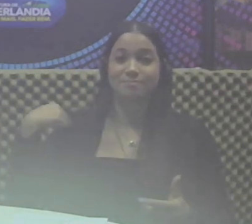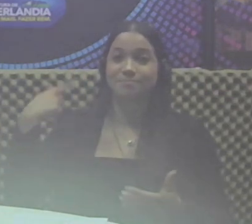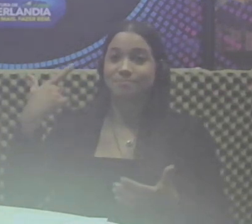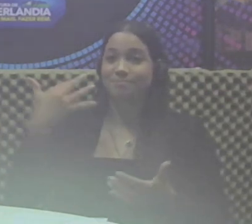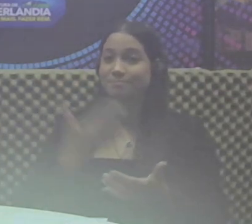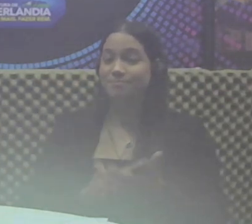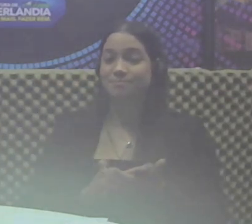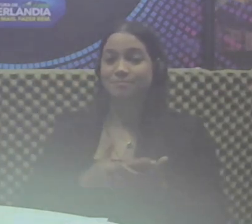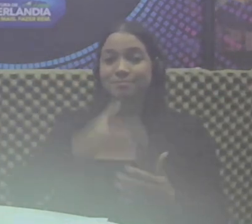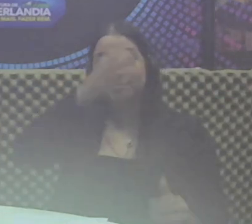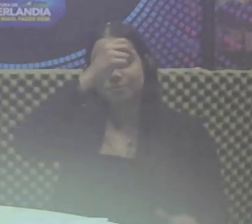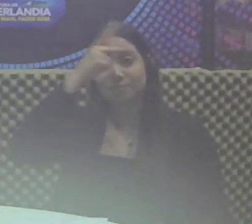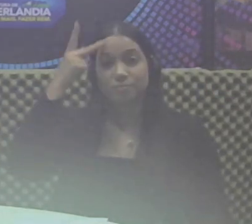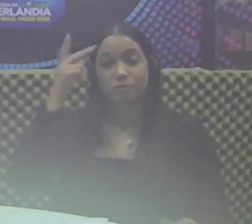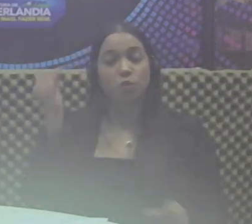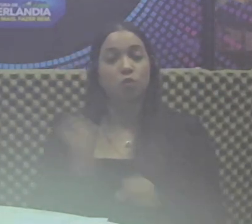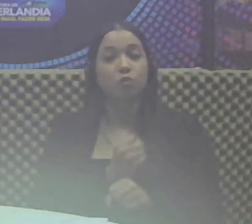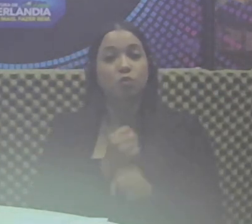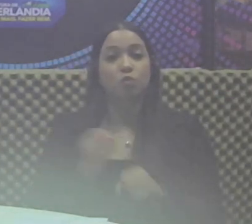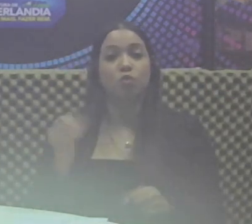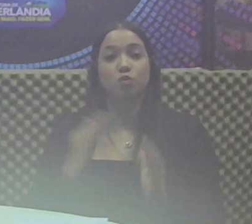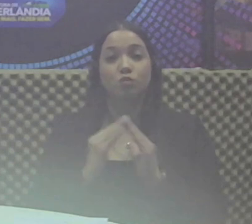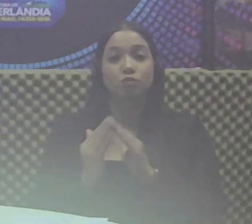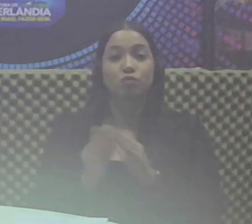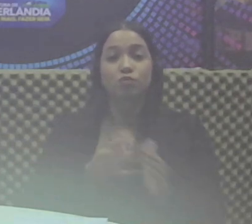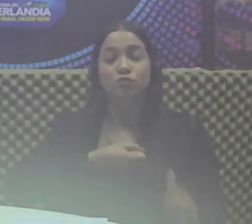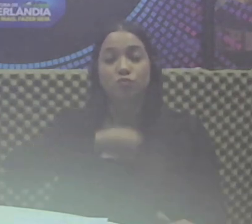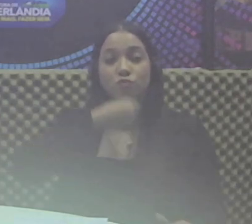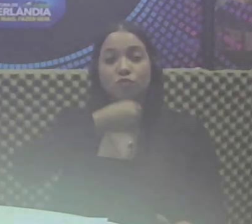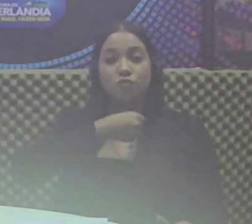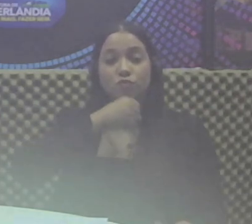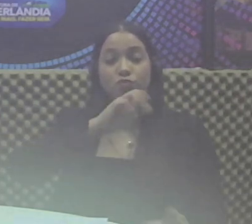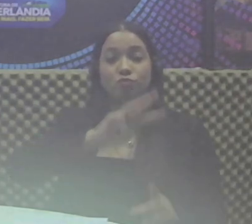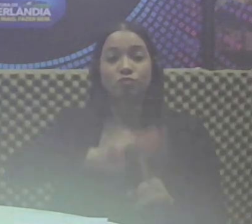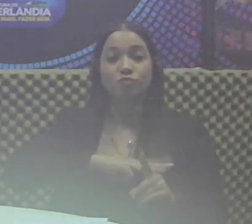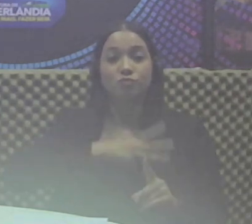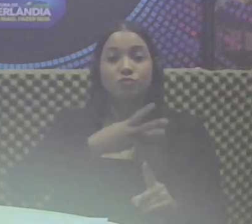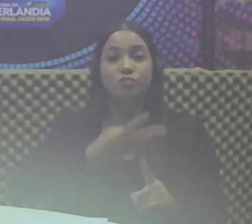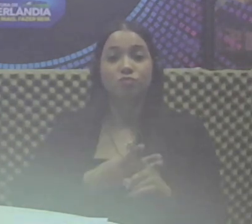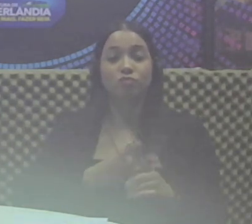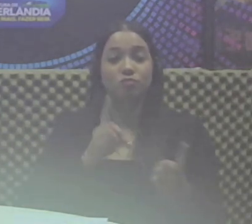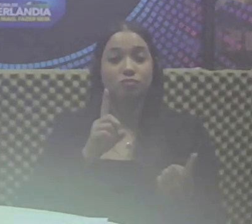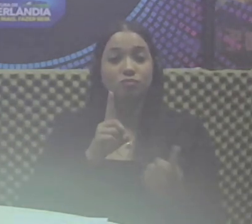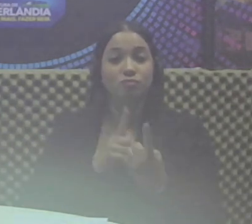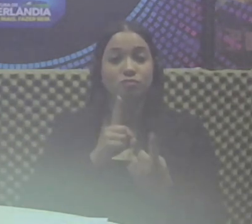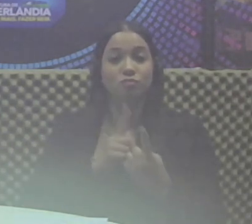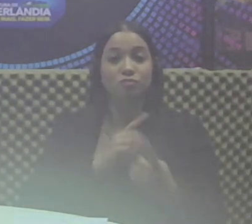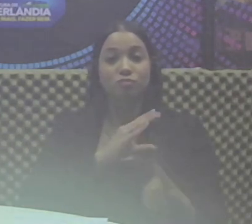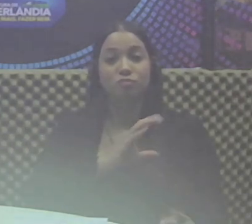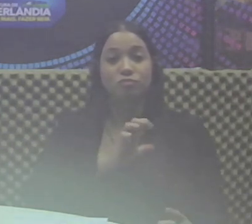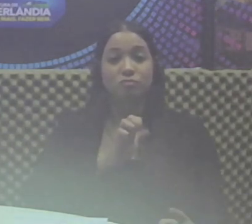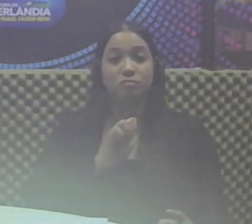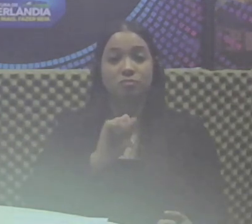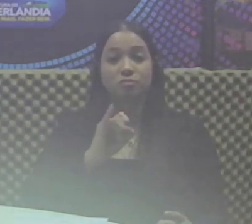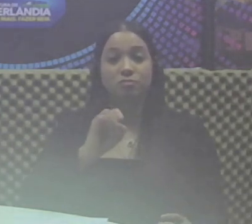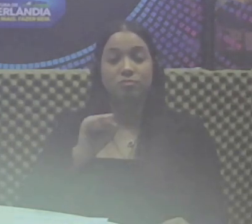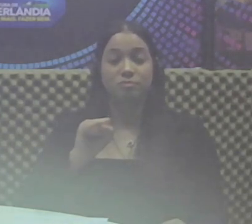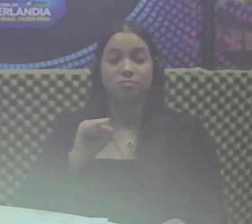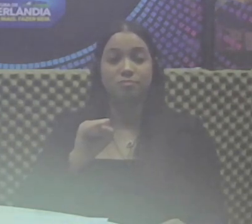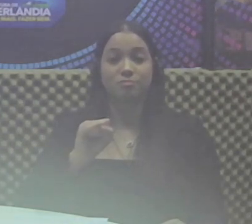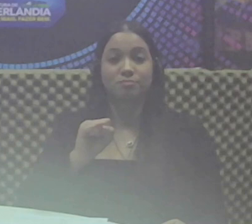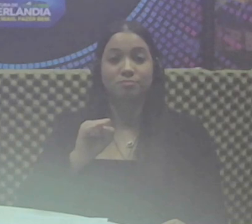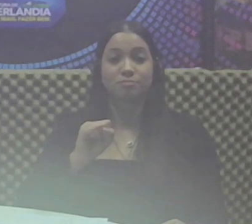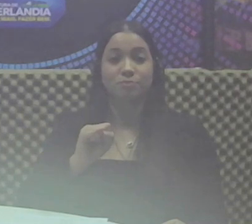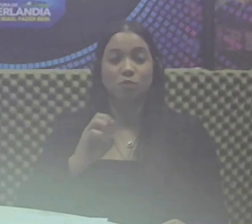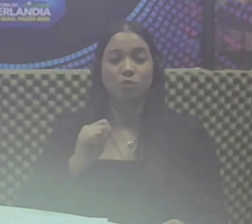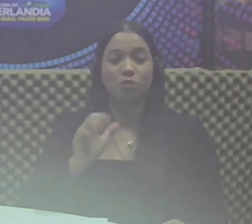cá a prefeitura construiu um novo Condomínio doidos e triplicou a capacidade de atendimento dos seais e